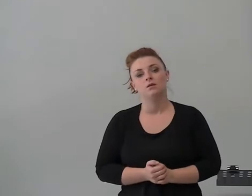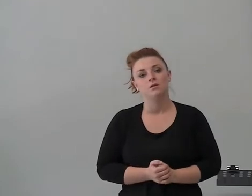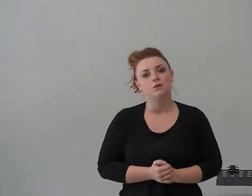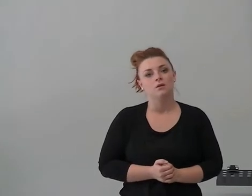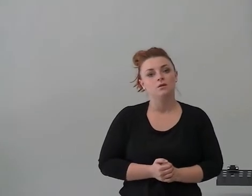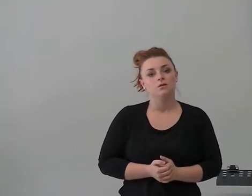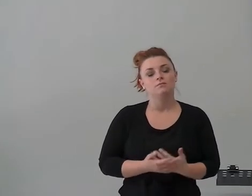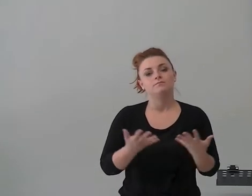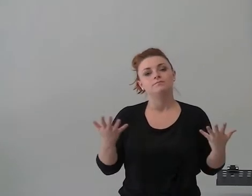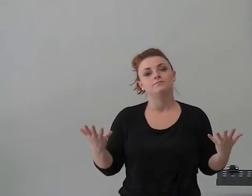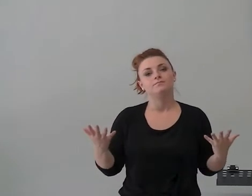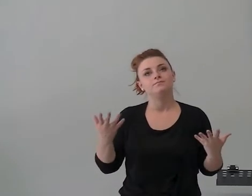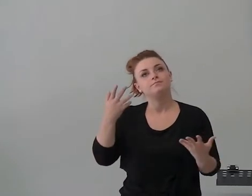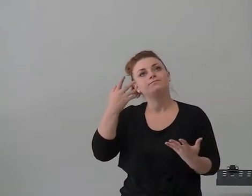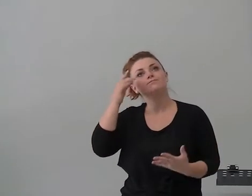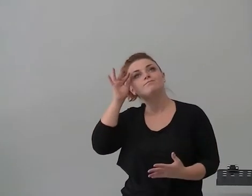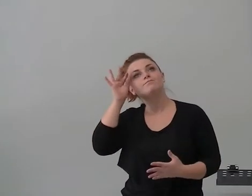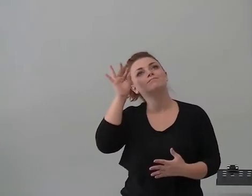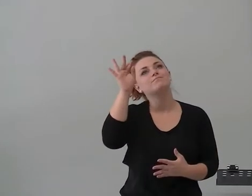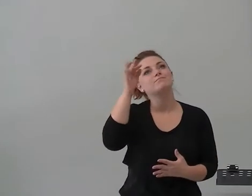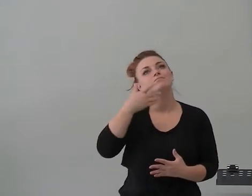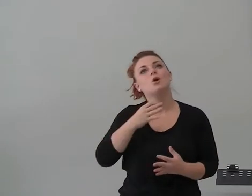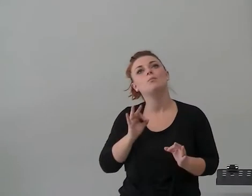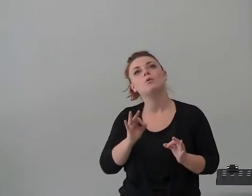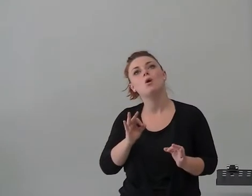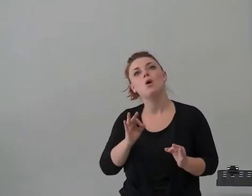come proposito, come scopo, la crescita.